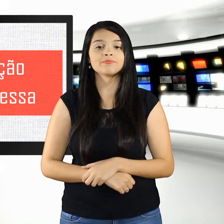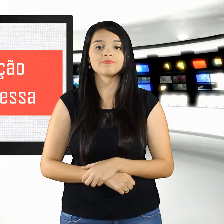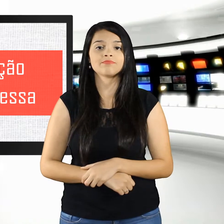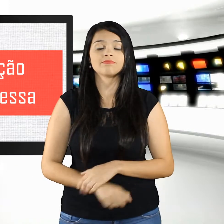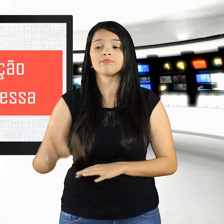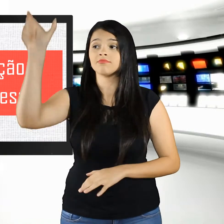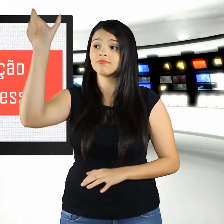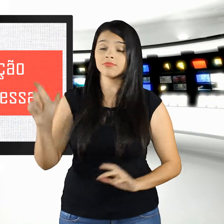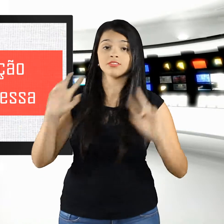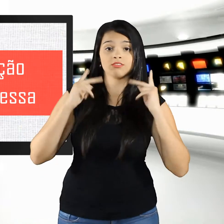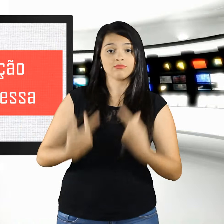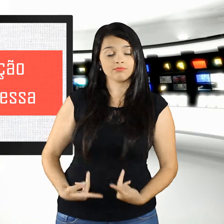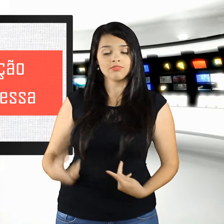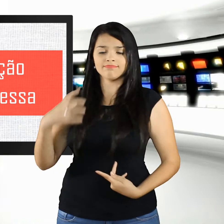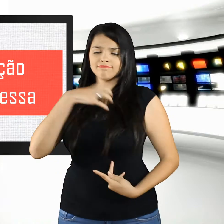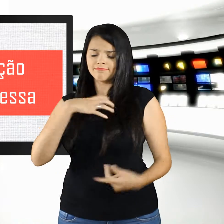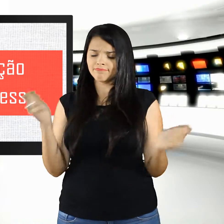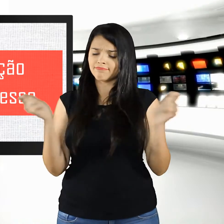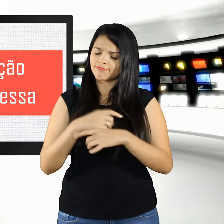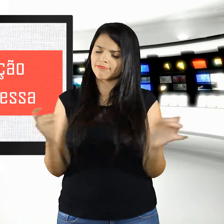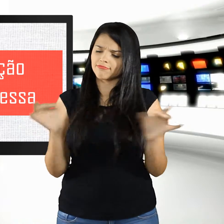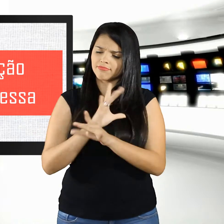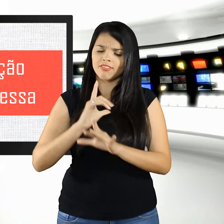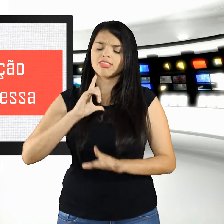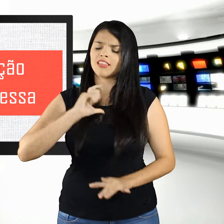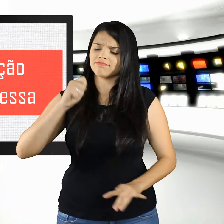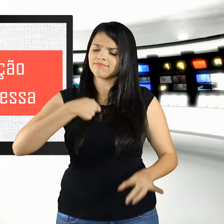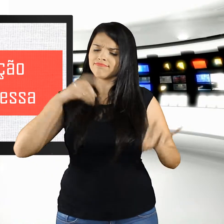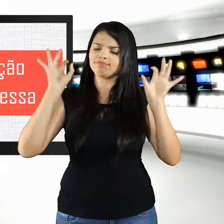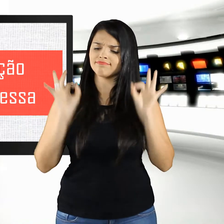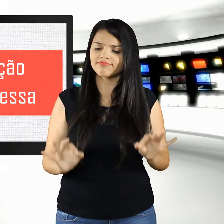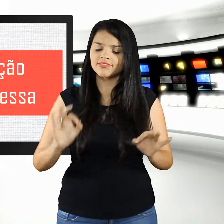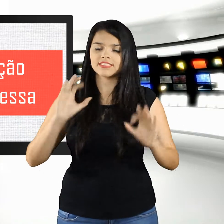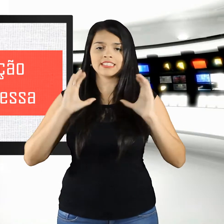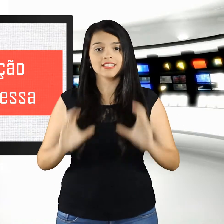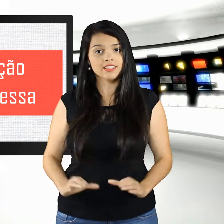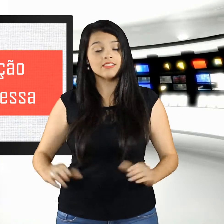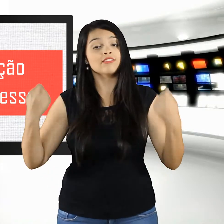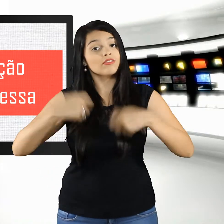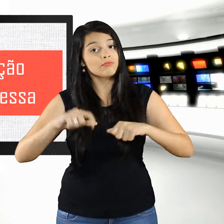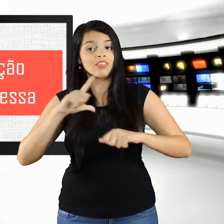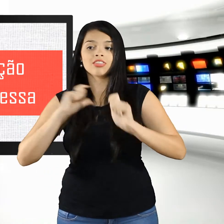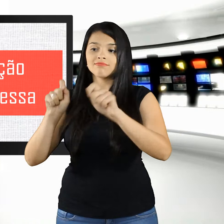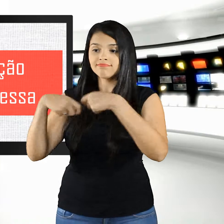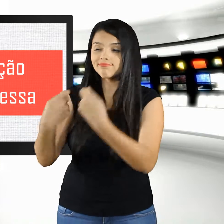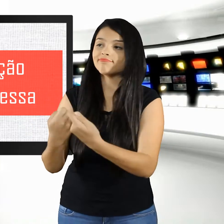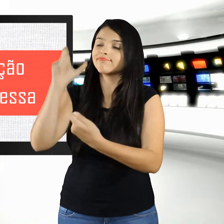O ser humano, para se sentir pleno e exercer efetivamente sua cidadania, precisa ver contempladas todas as